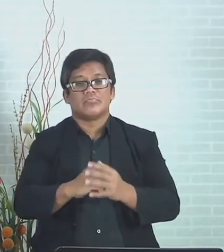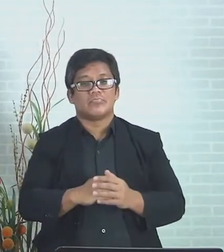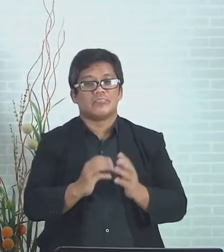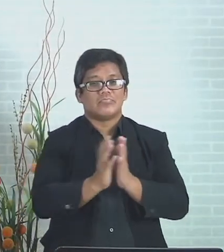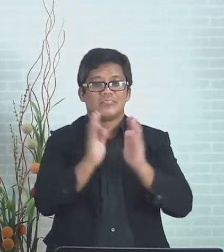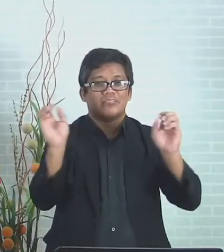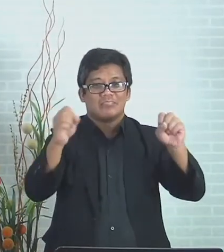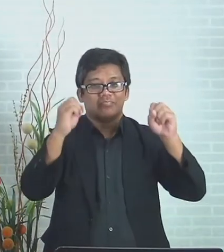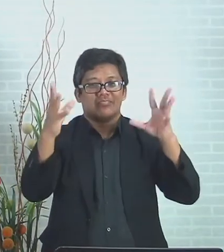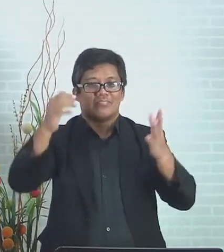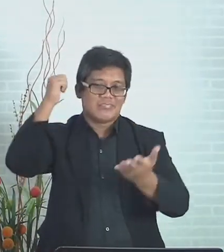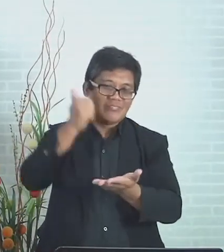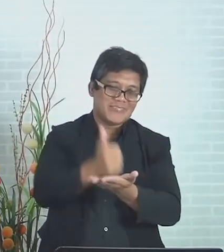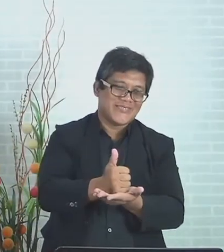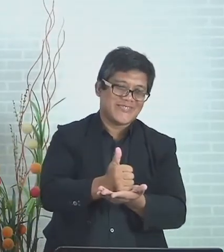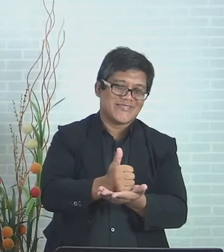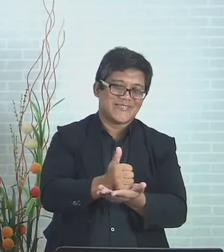memberkati Amin